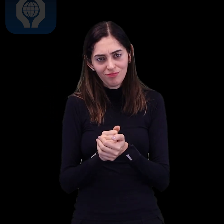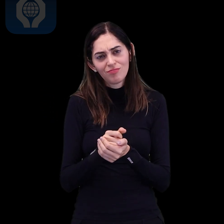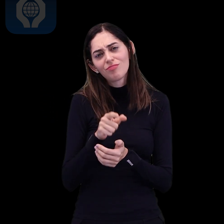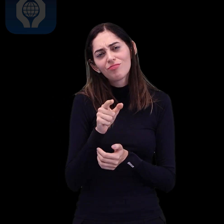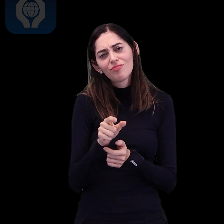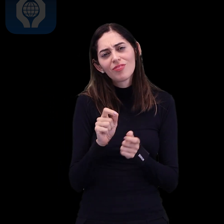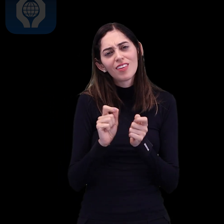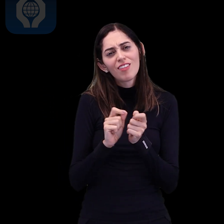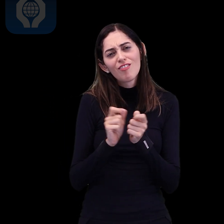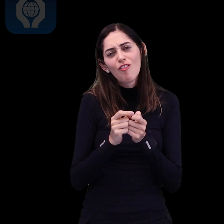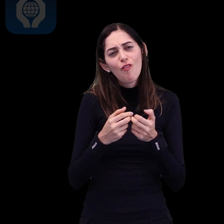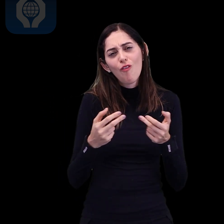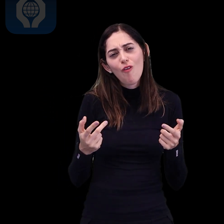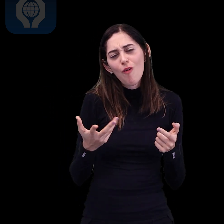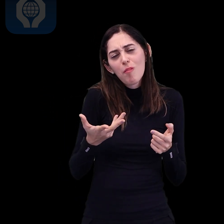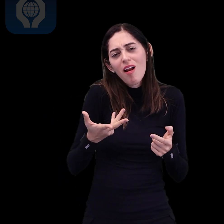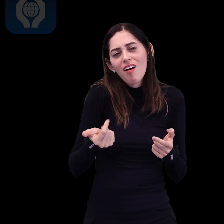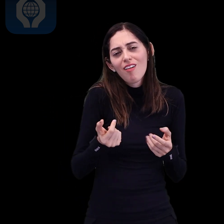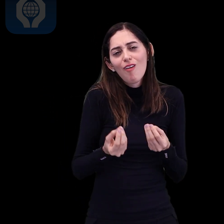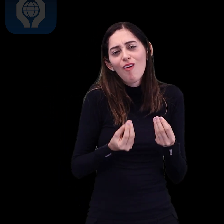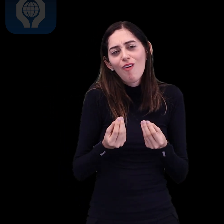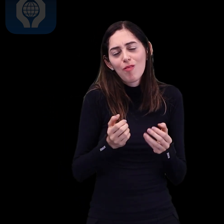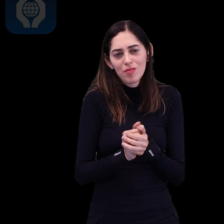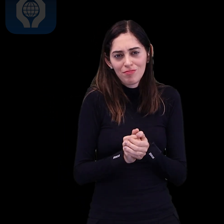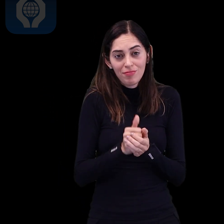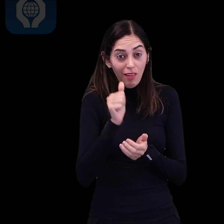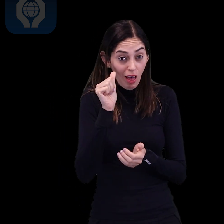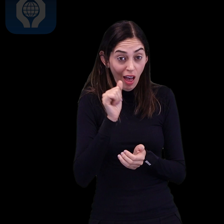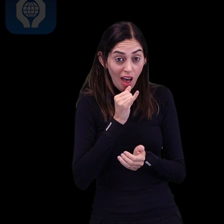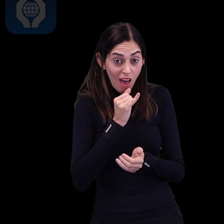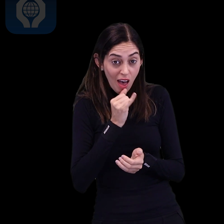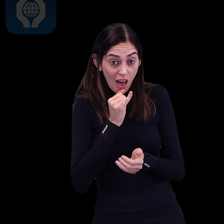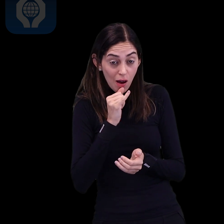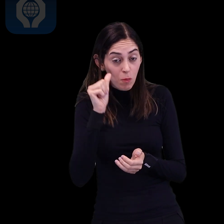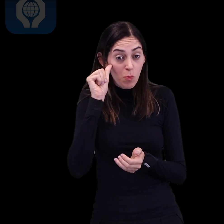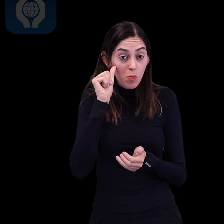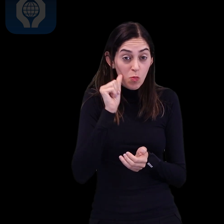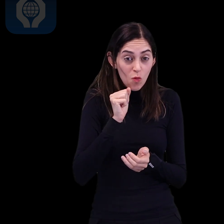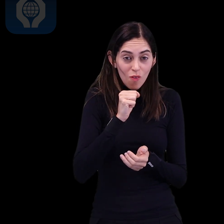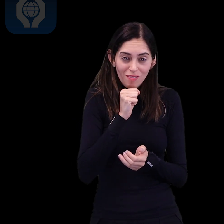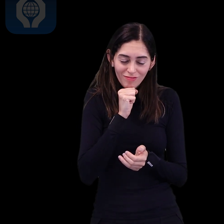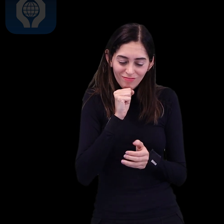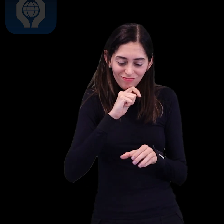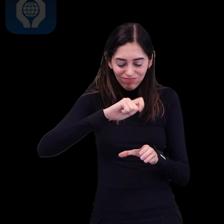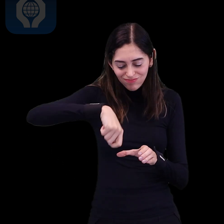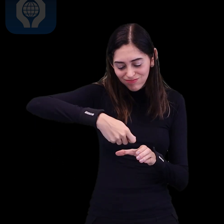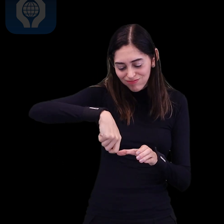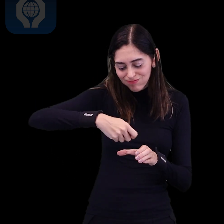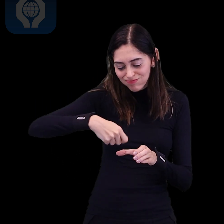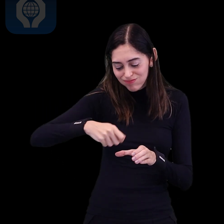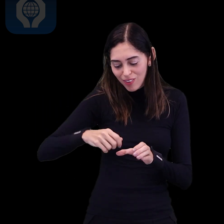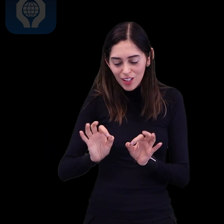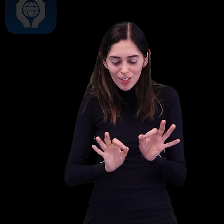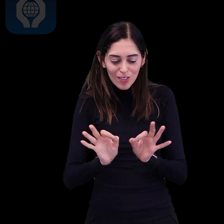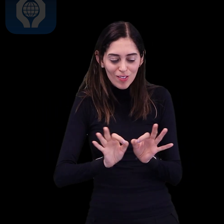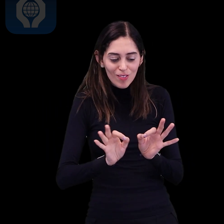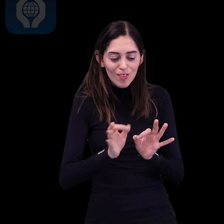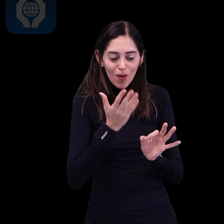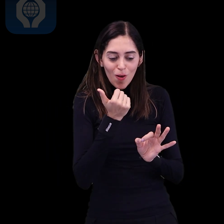encantador? Uma senhora prepara uma refeição especial para sua família porque a ama. Um homem trabalha horas e horas